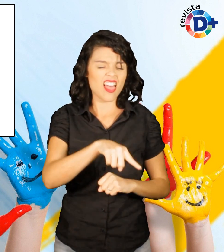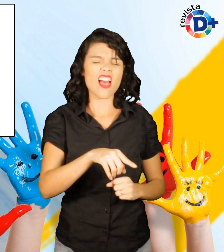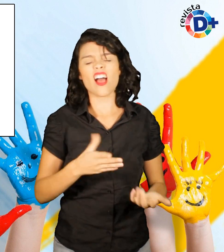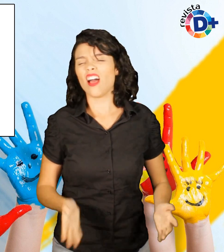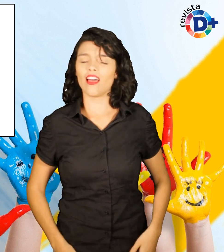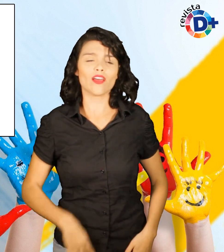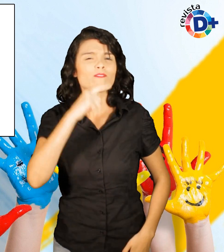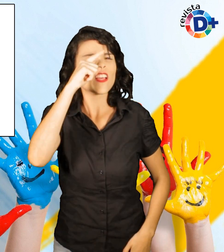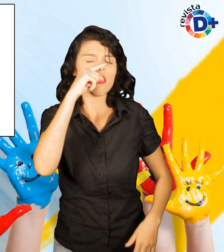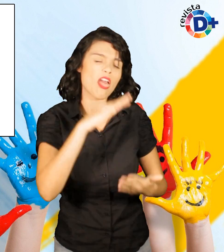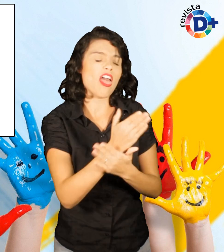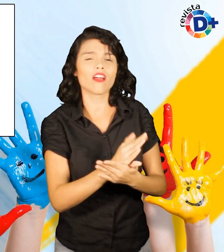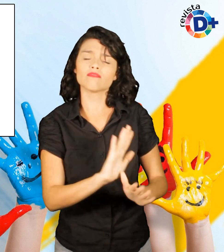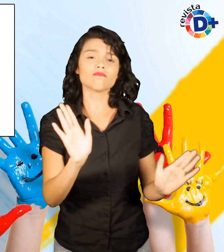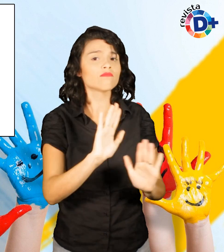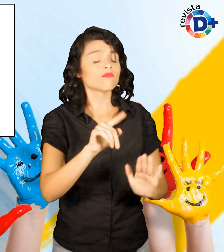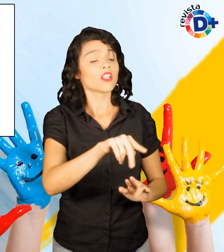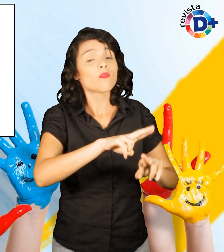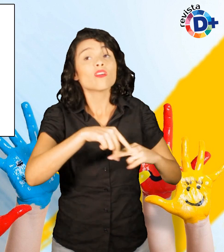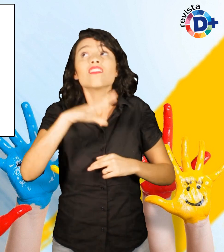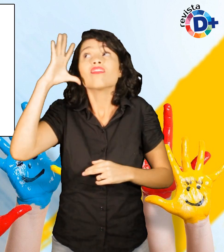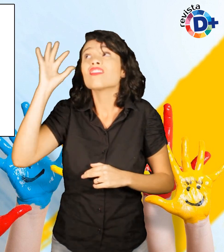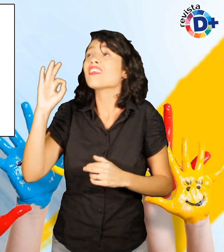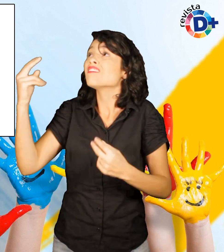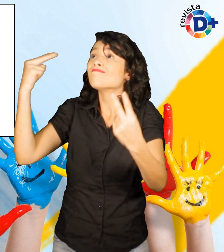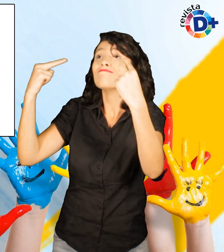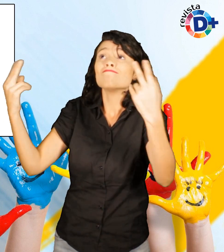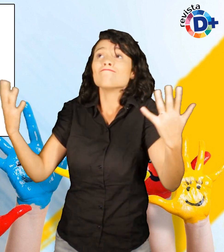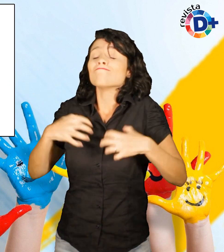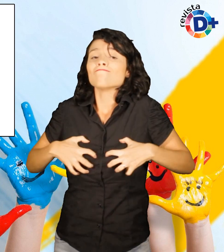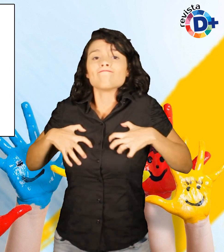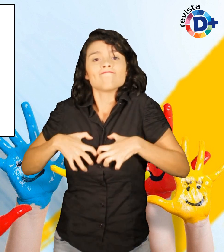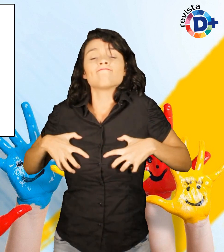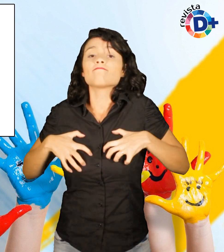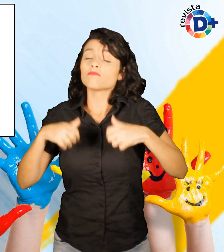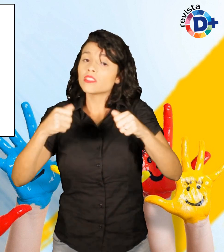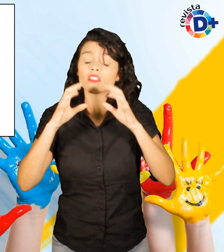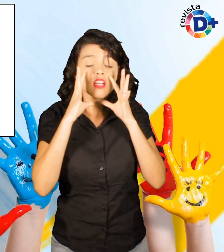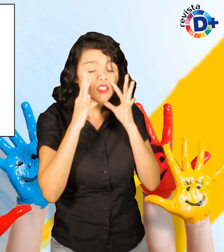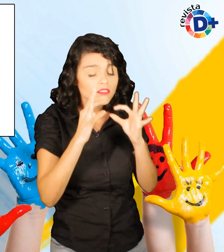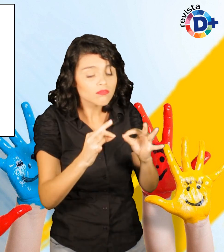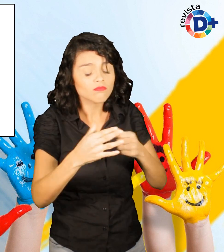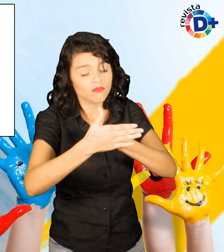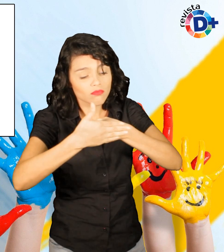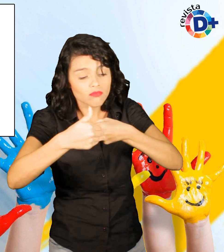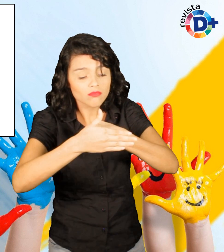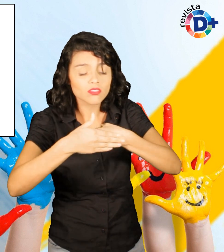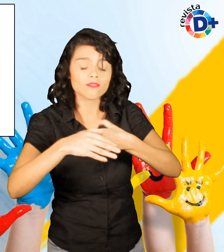é identificado em outras crianças sem autismo. É muito importante observar com carinho e